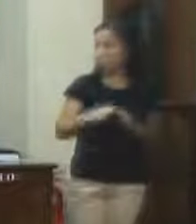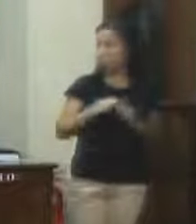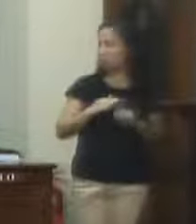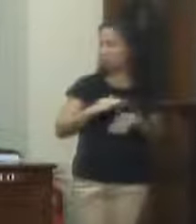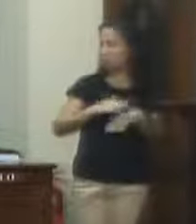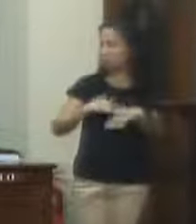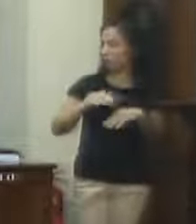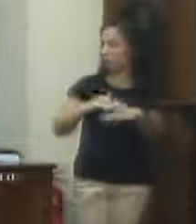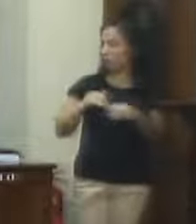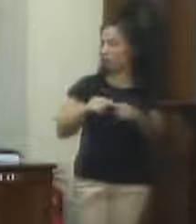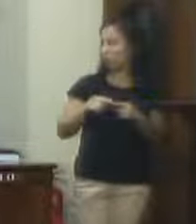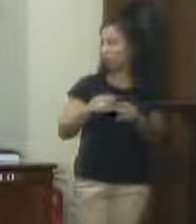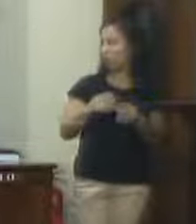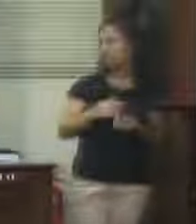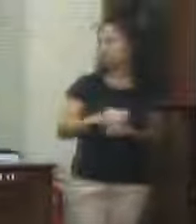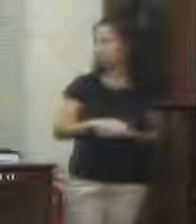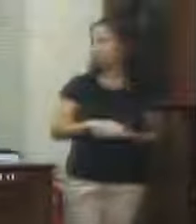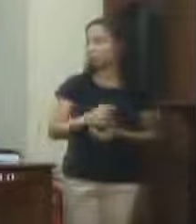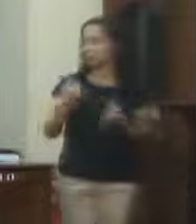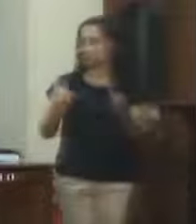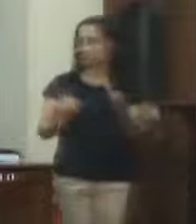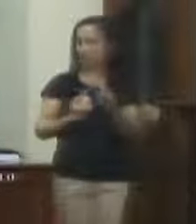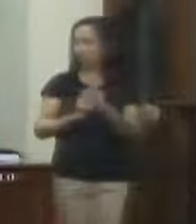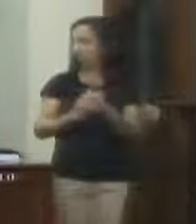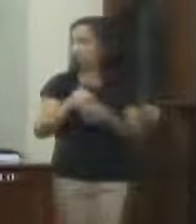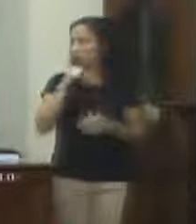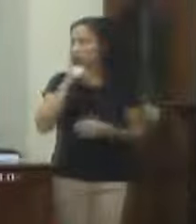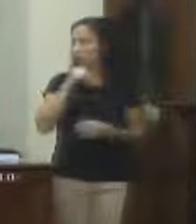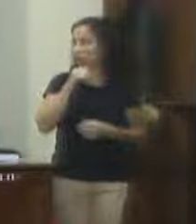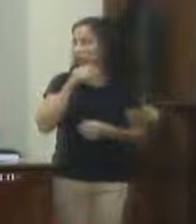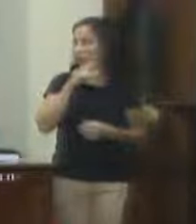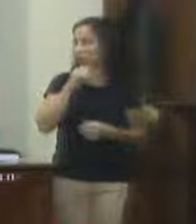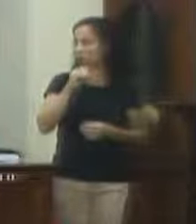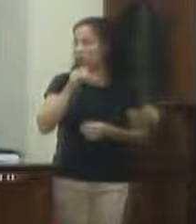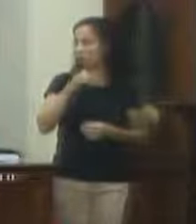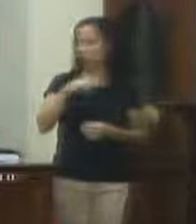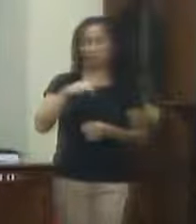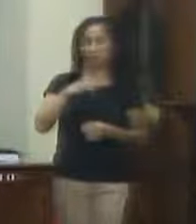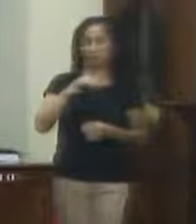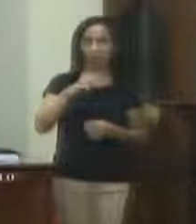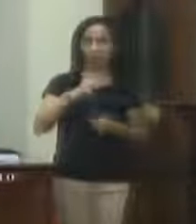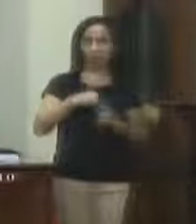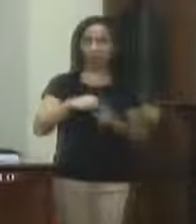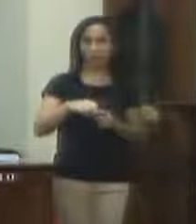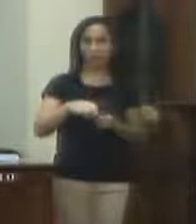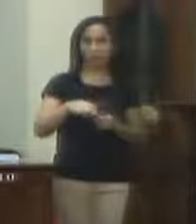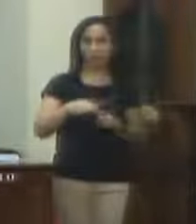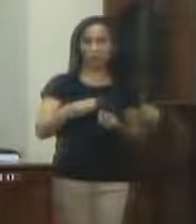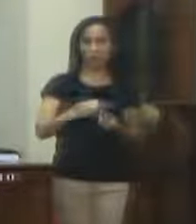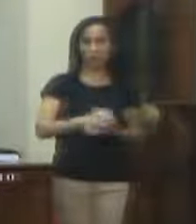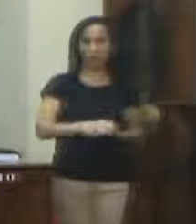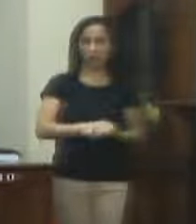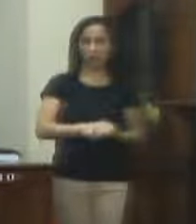chamamos na tribuna a senhora Rosemary César de